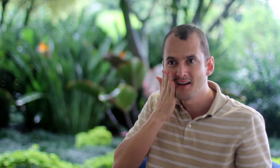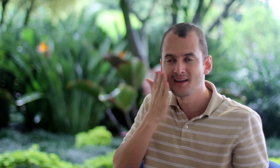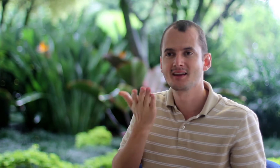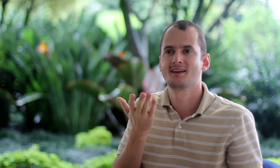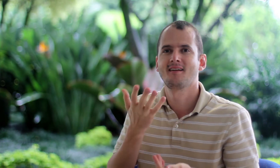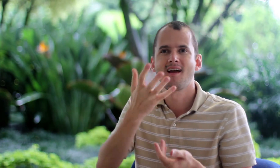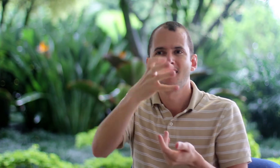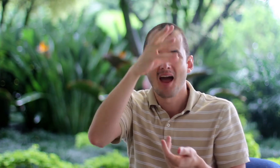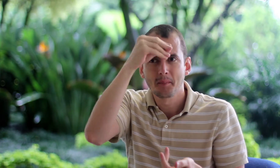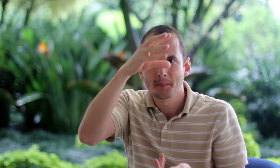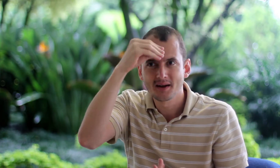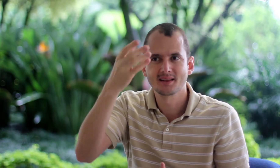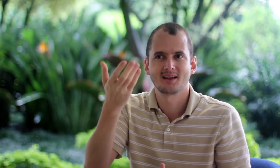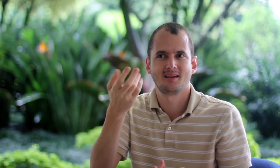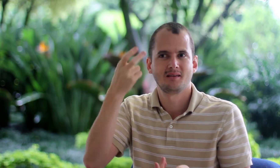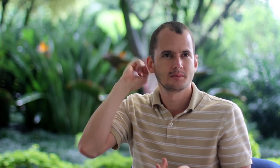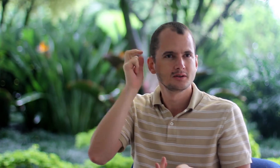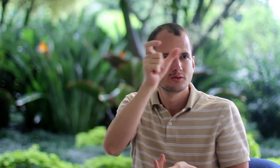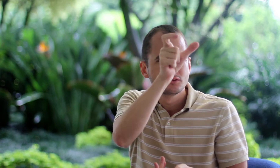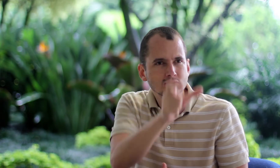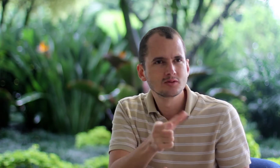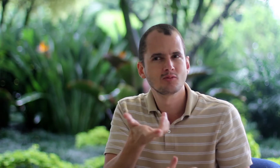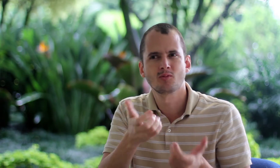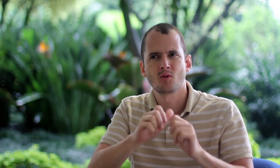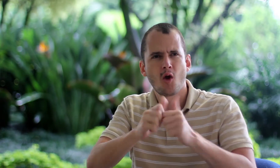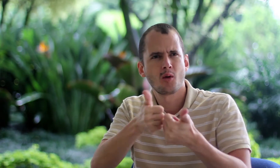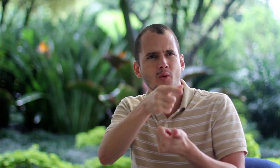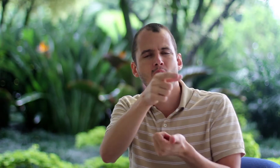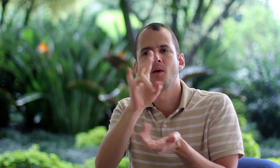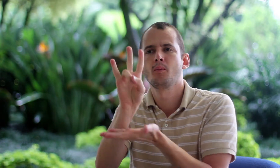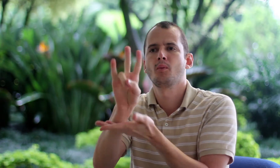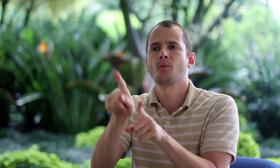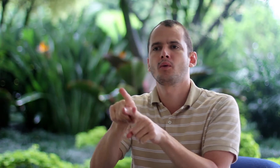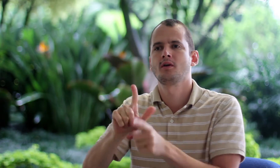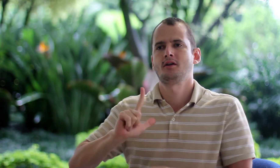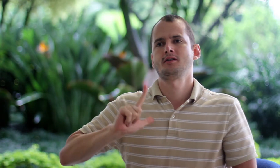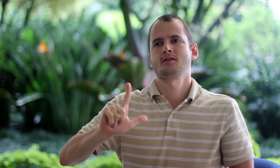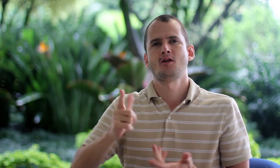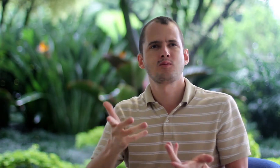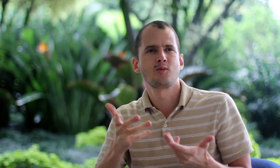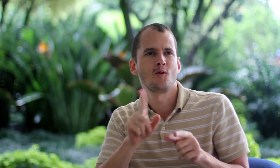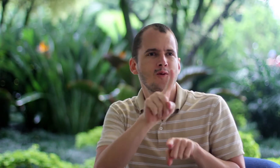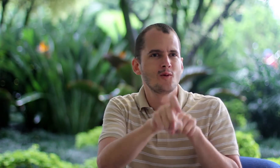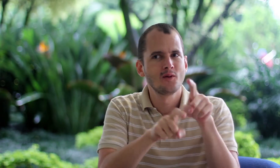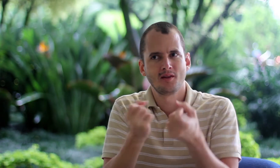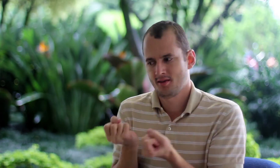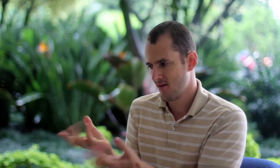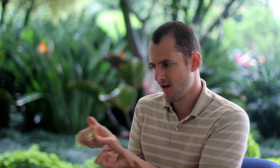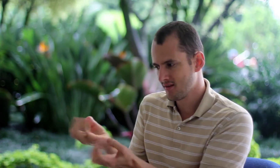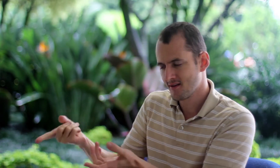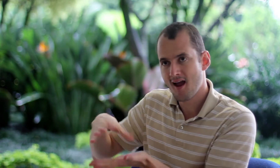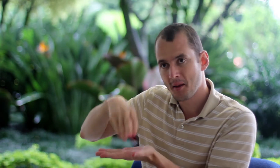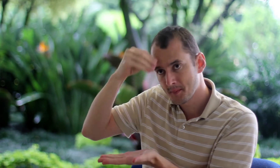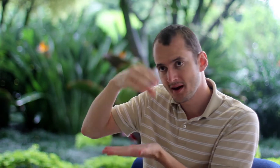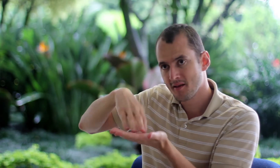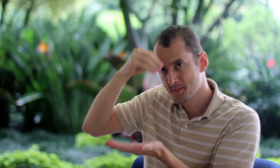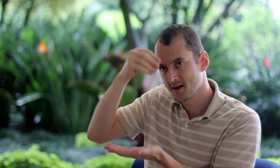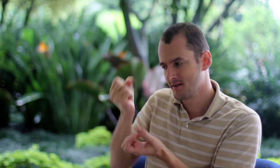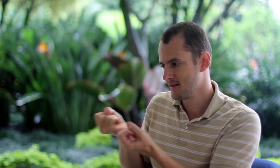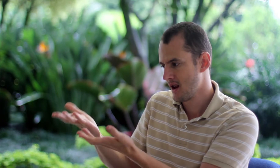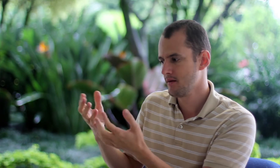gustaba verte, a ti también te gustaba verme y verme como un líder o como un modelo que me preguntabas y yo